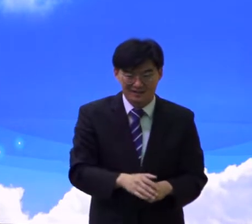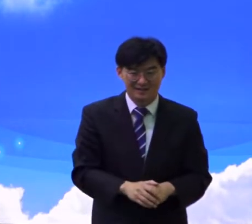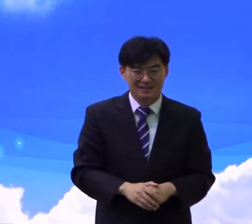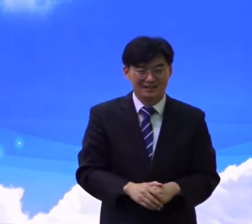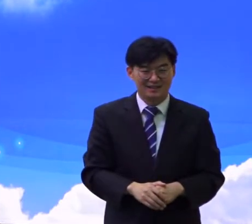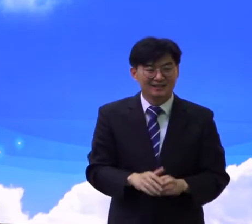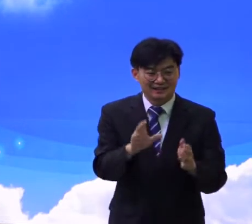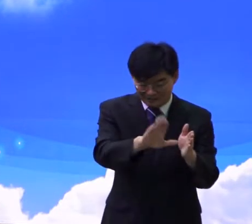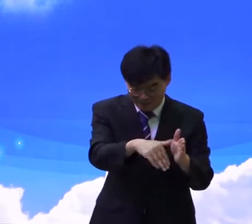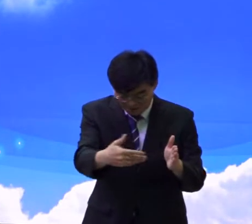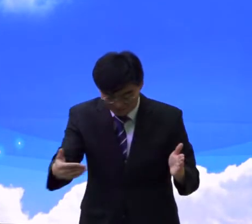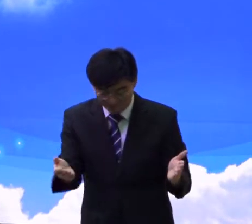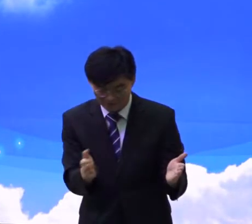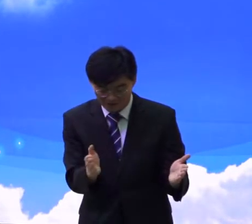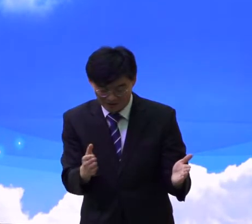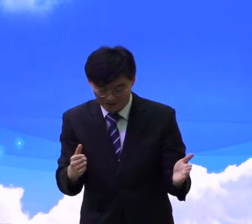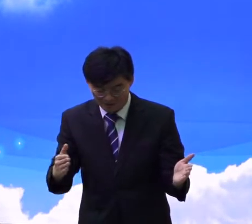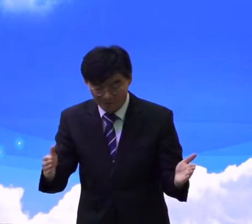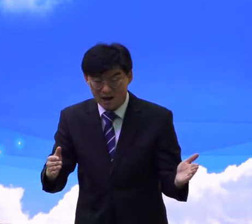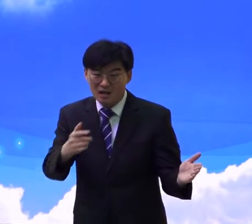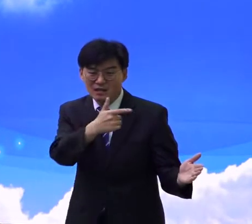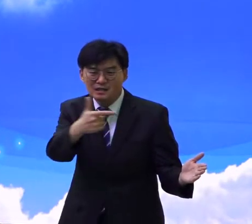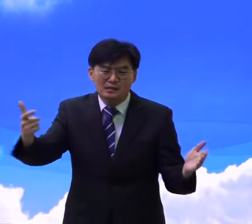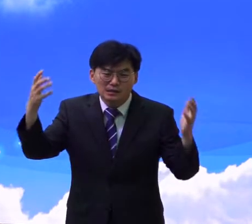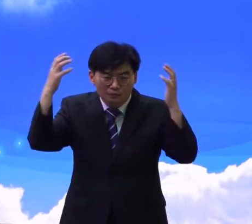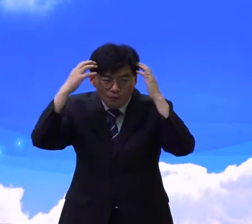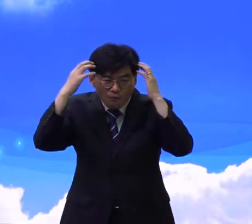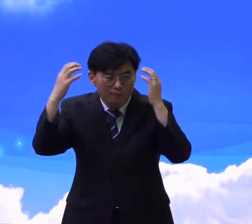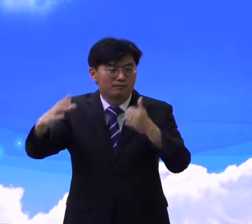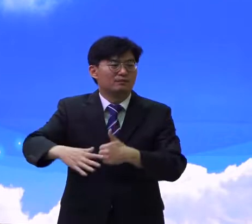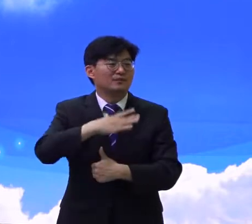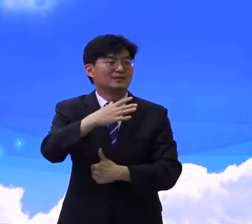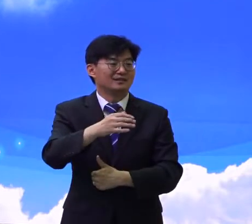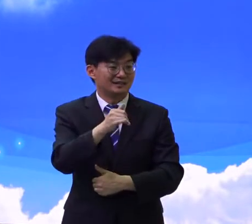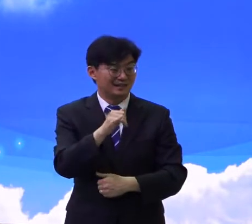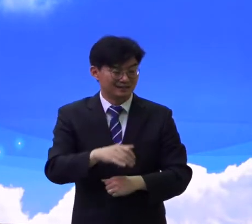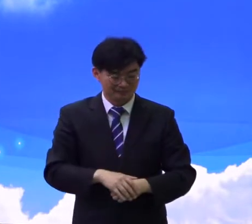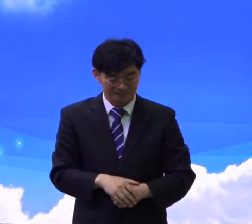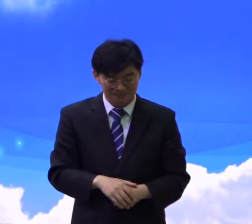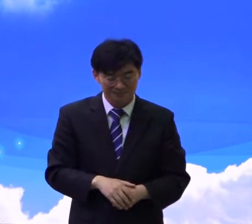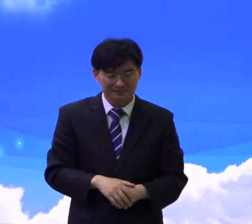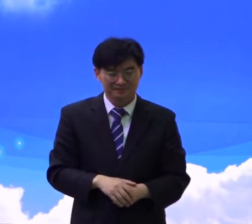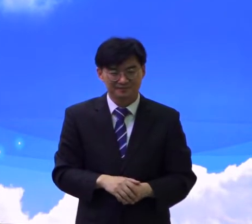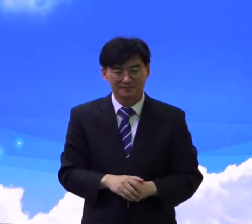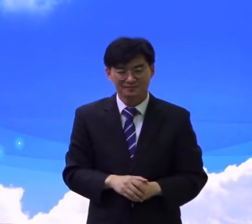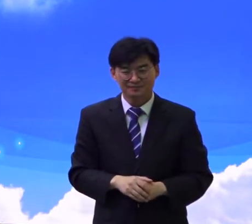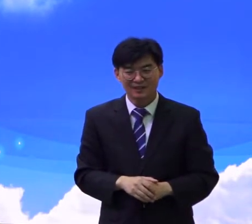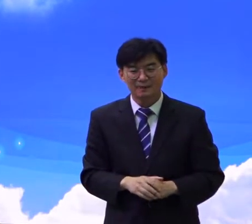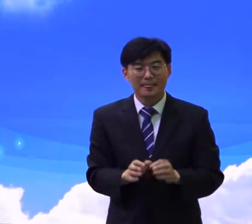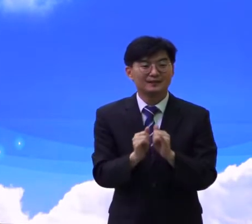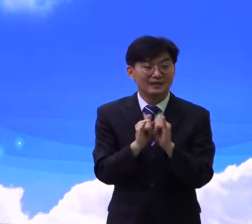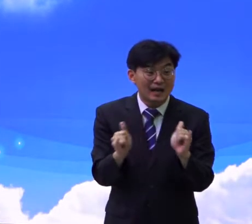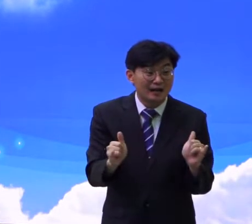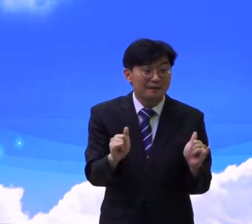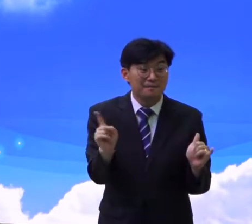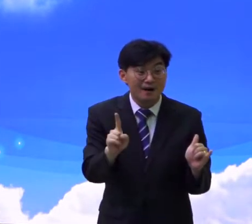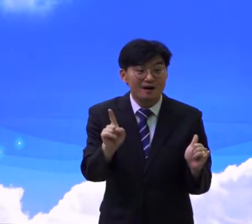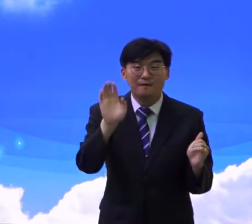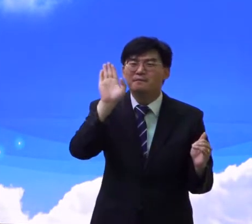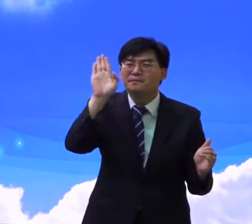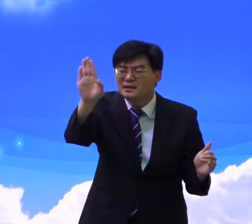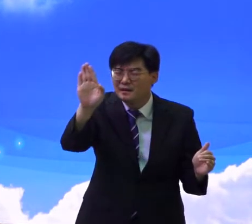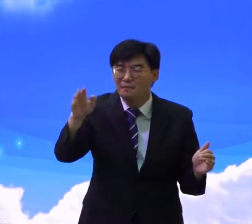불평하고 하나님께 그런 질문을 할 수밖에 없었던 겁니다. 우리가 늘 그렇지 않습니까? 우리가 앞을 내다볼 수 있고 우리가